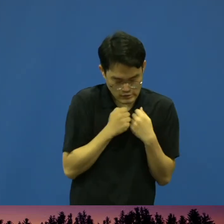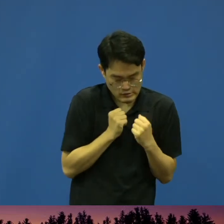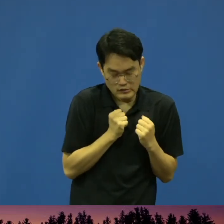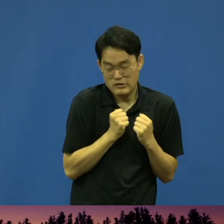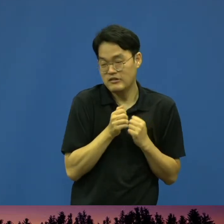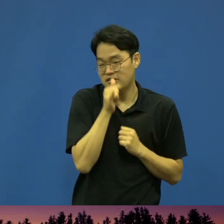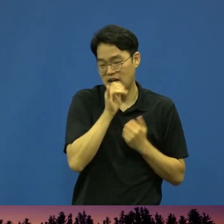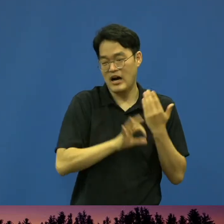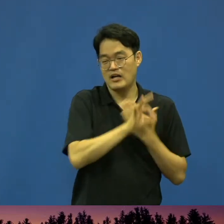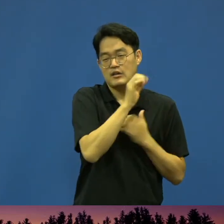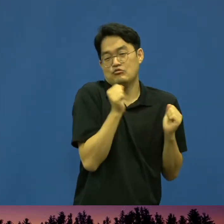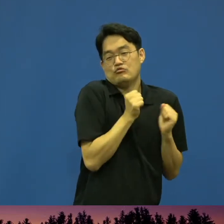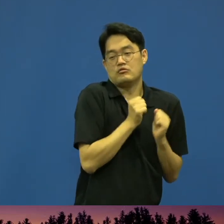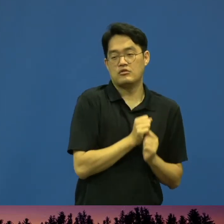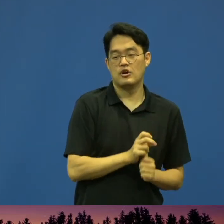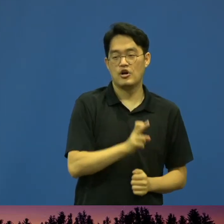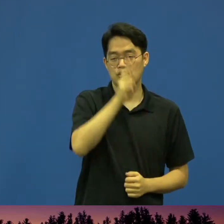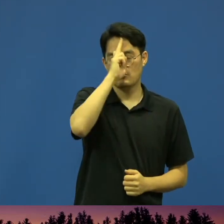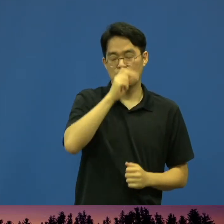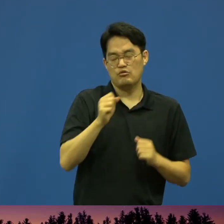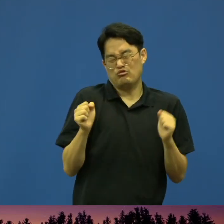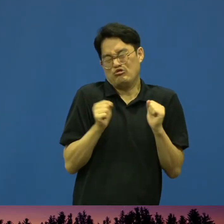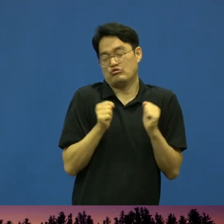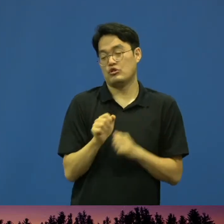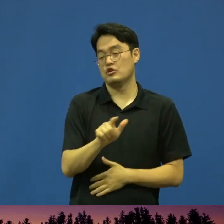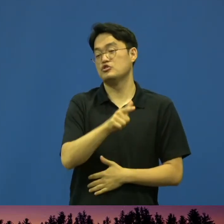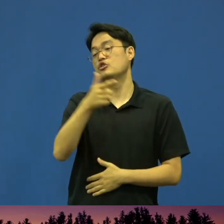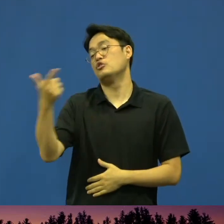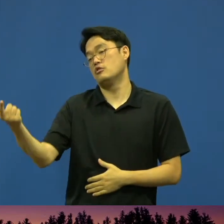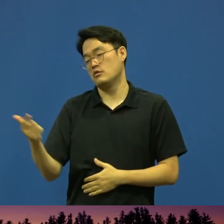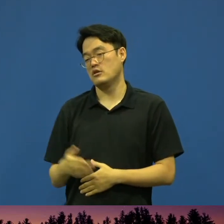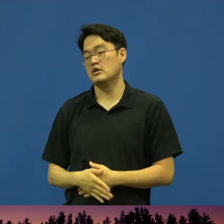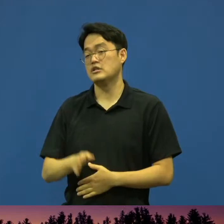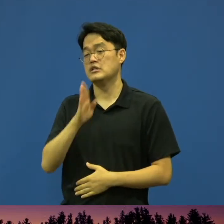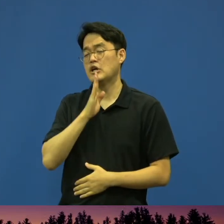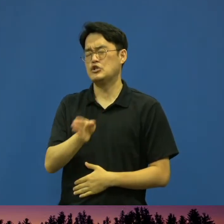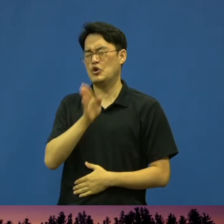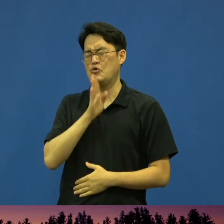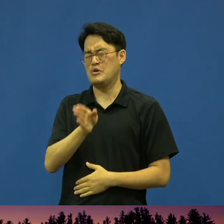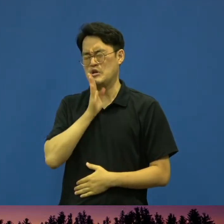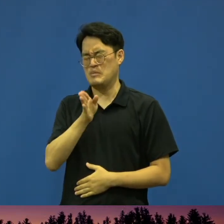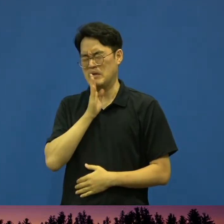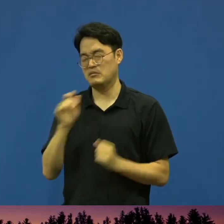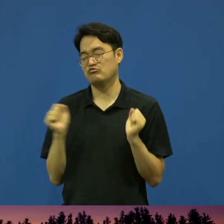점심은 너무 추웠고요, 강원도의 저녁은 정말 추웠습니다.